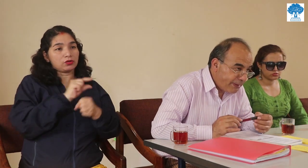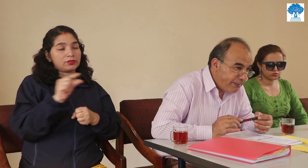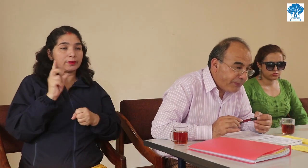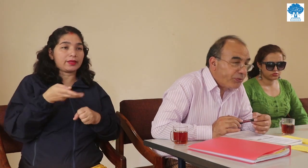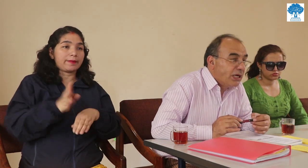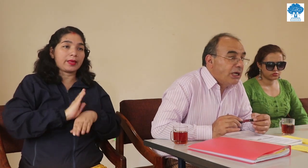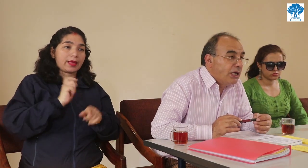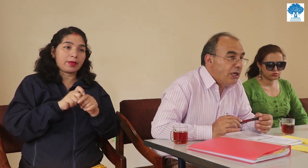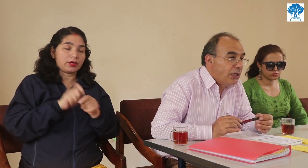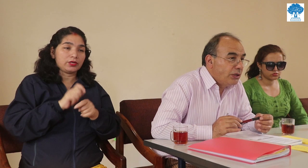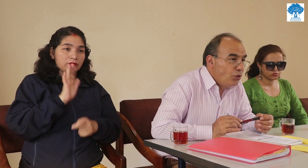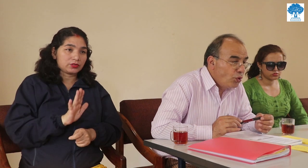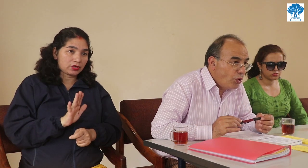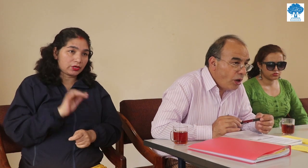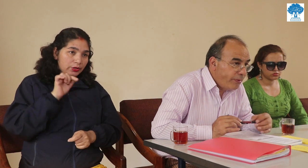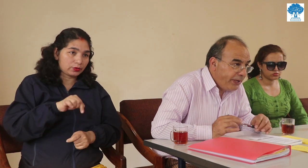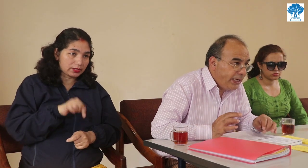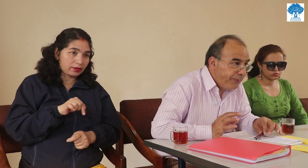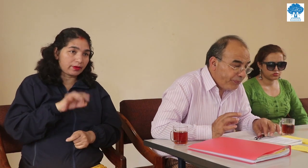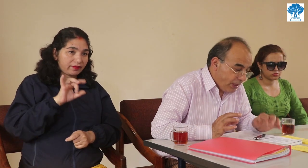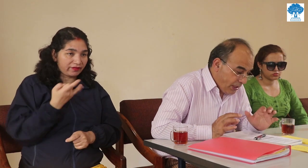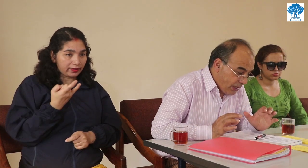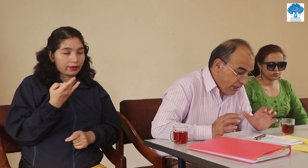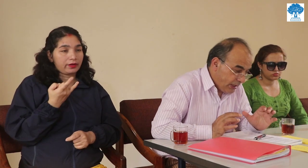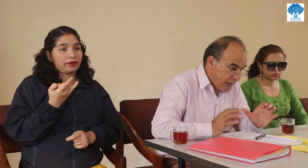छ नेपालमा। यो अब फेरि